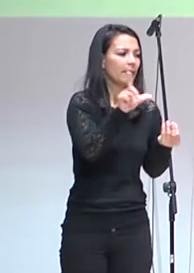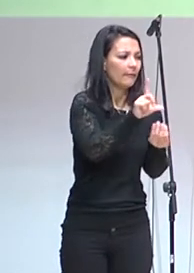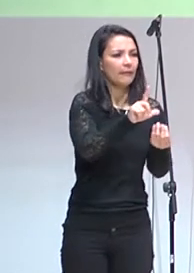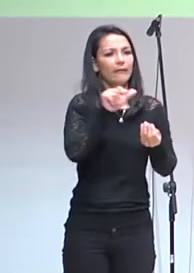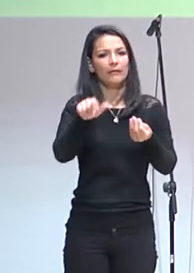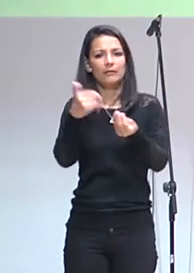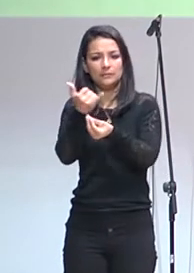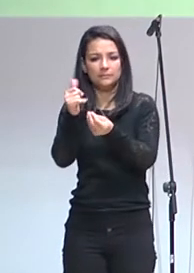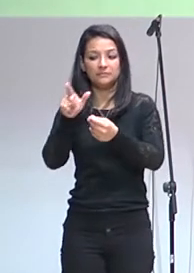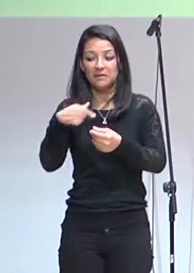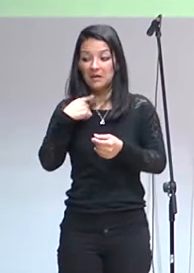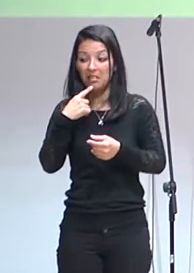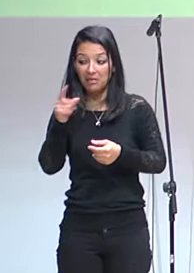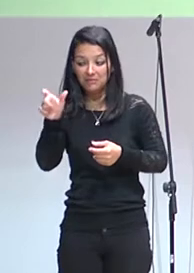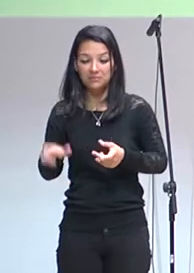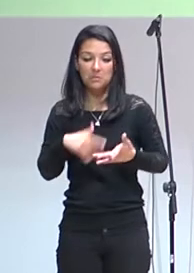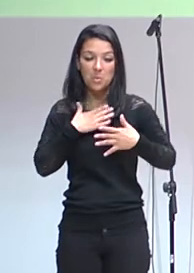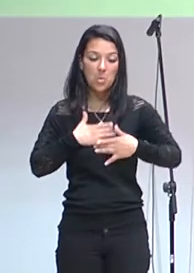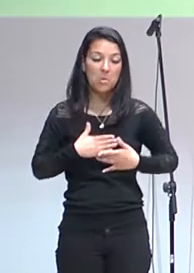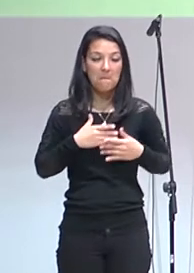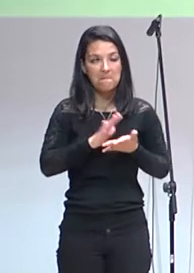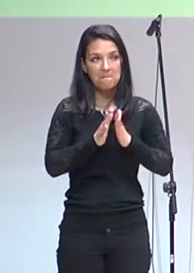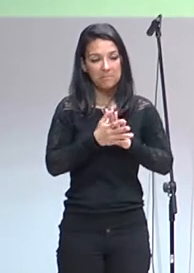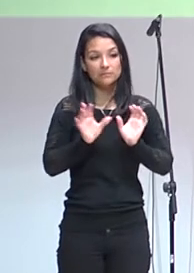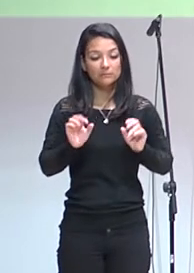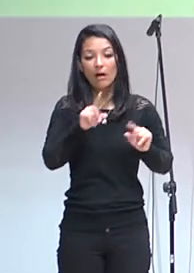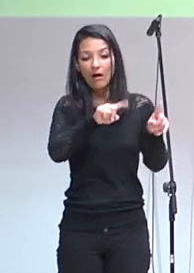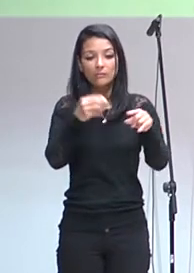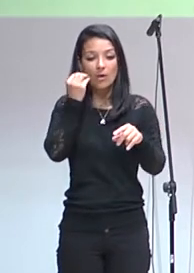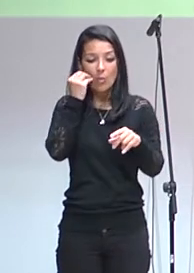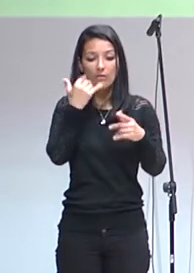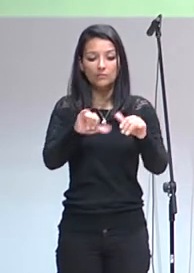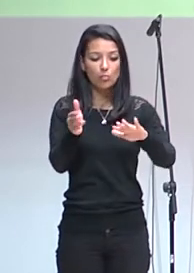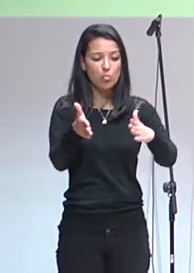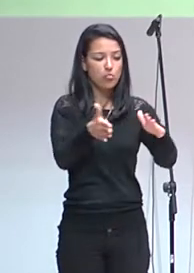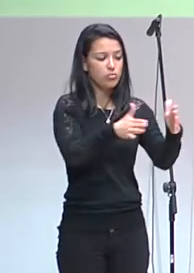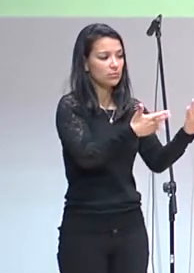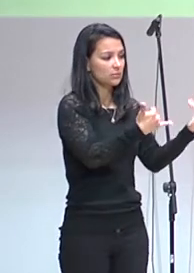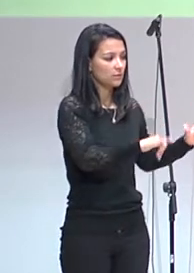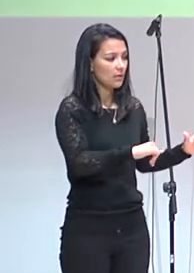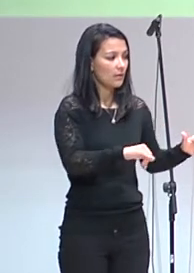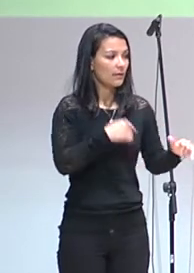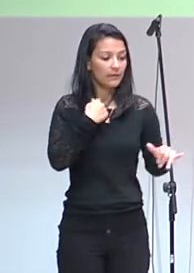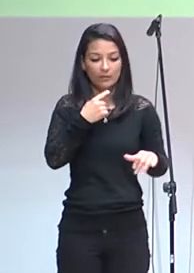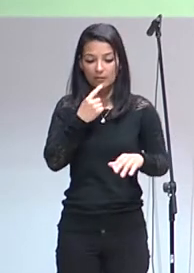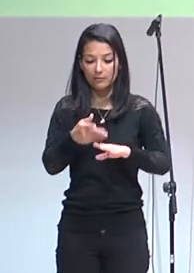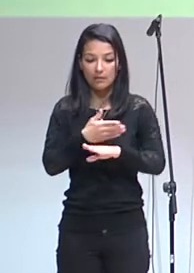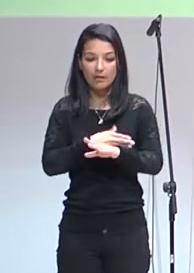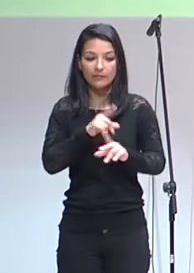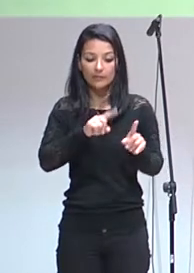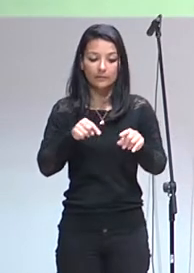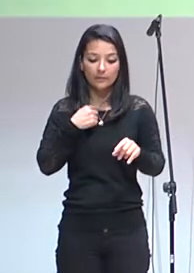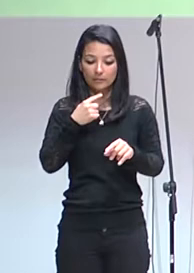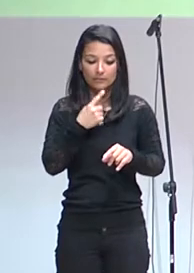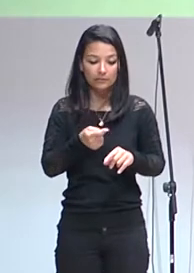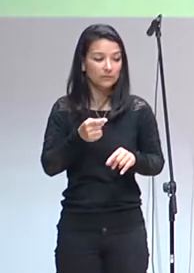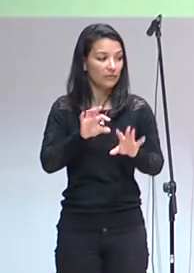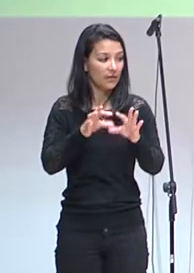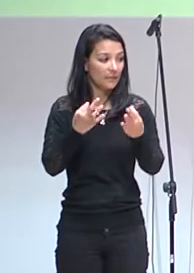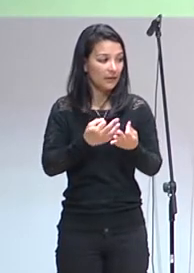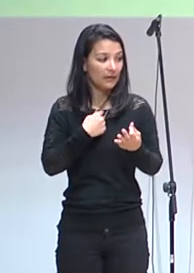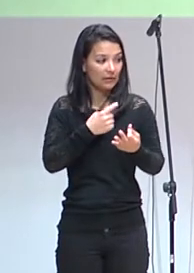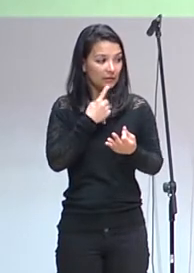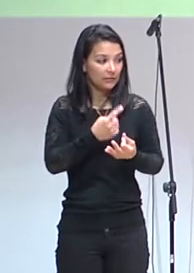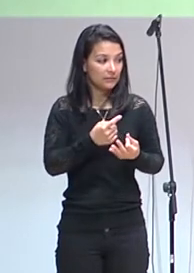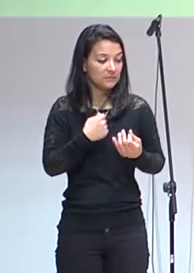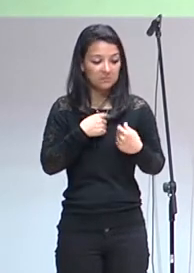va a poder morir en paz. Muchos abuelos han muerto. Y agonizando la familia nos ha dicho, vea, los llamaban a ustedes. ¿Sí? Porque nadie